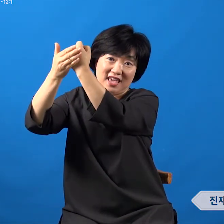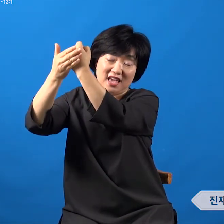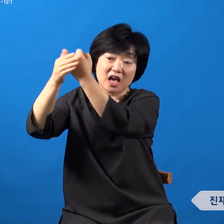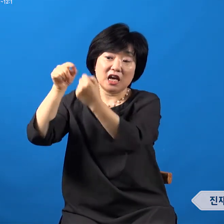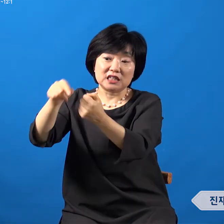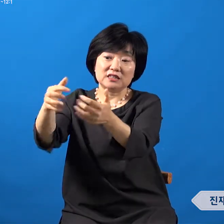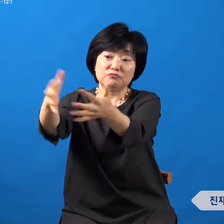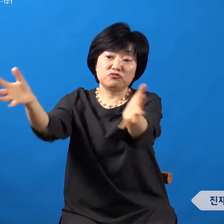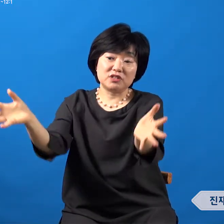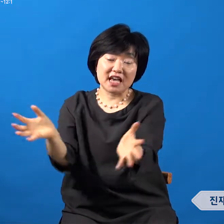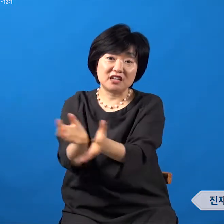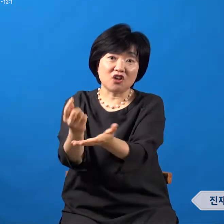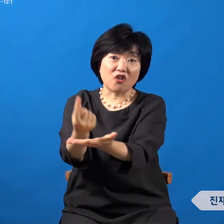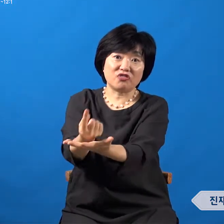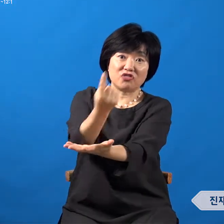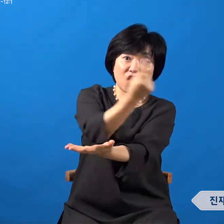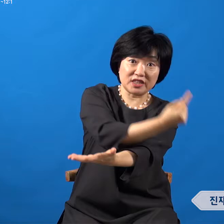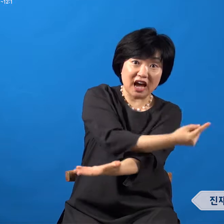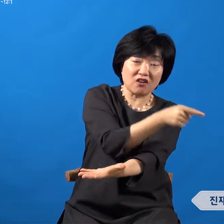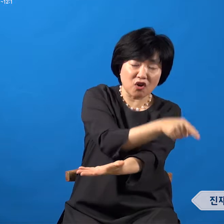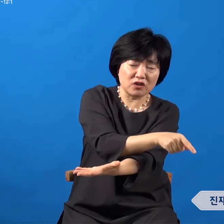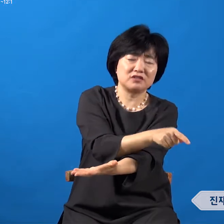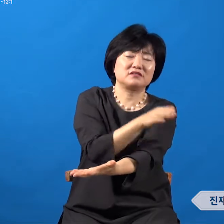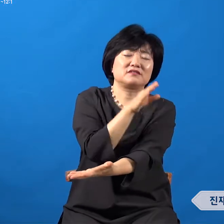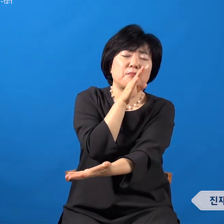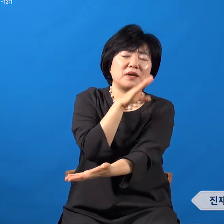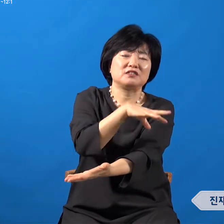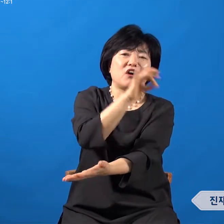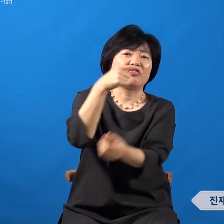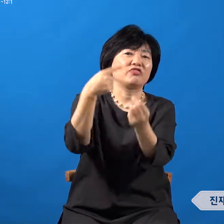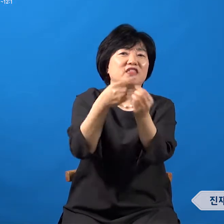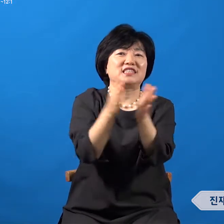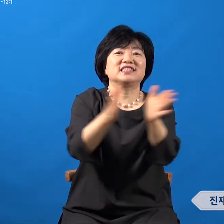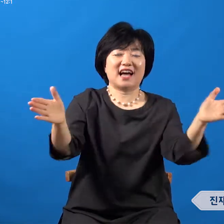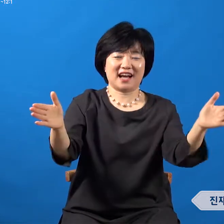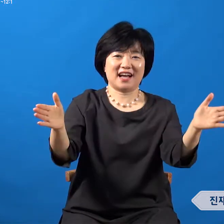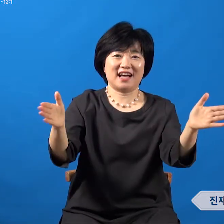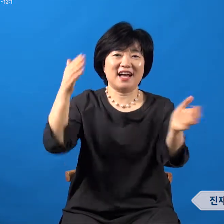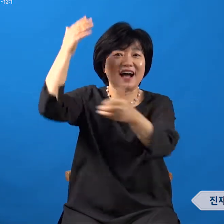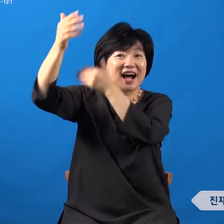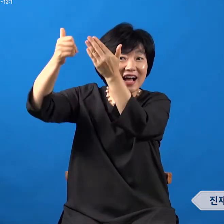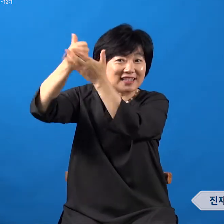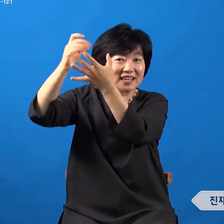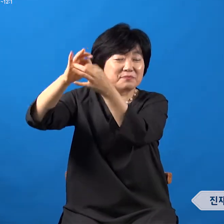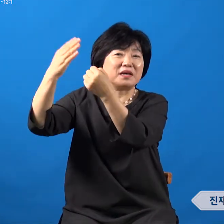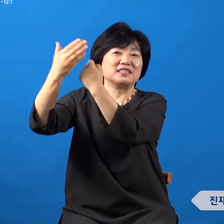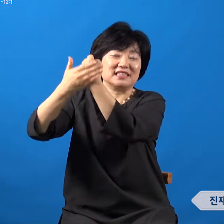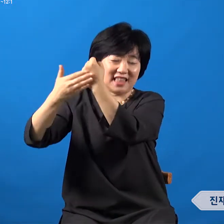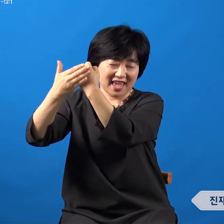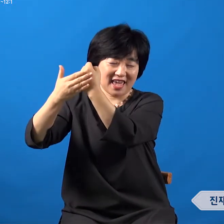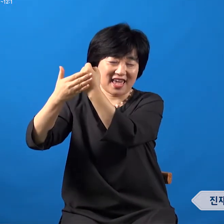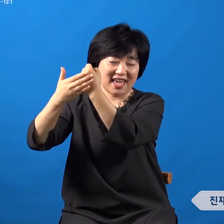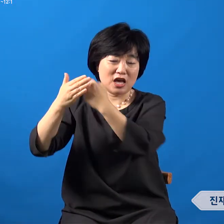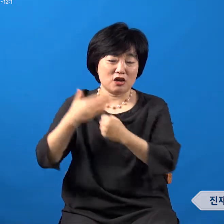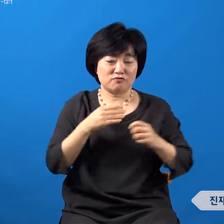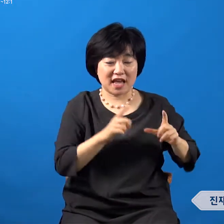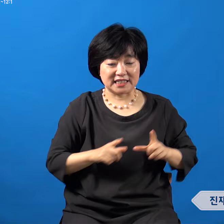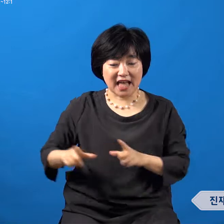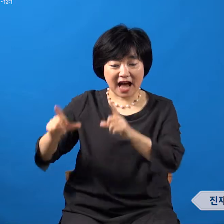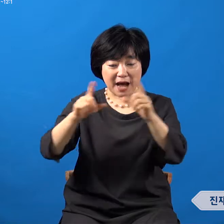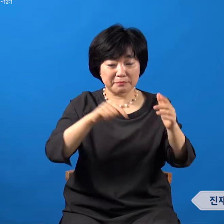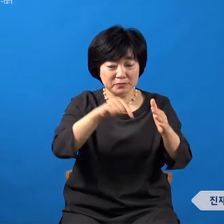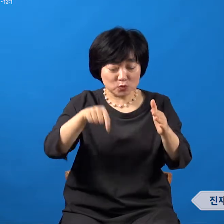떠남은 시작입니다. 그 떠남은 하나님의 은혜입니다. 우리의 삶 가운데서도 하나님 은혜를